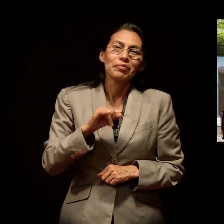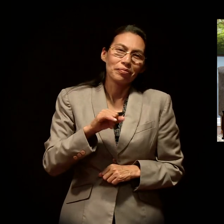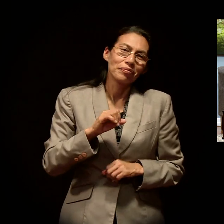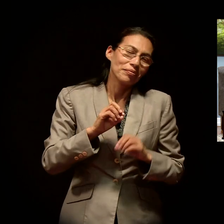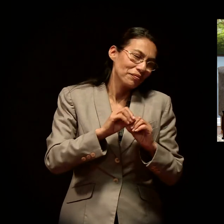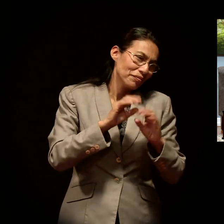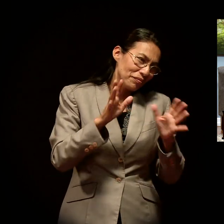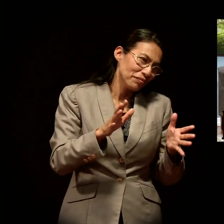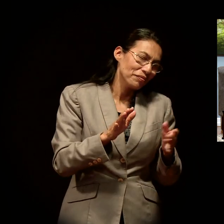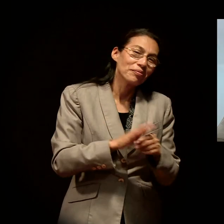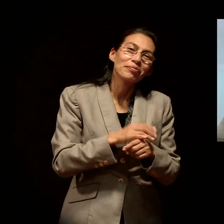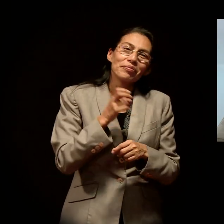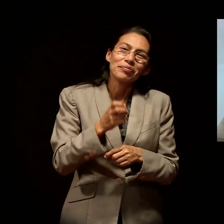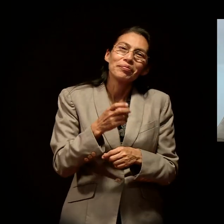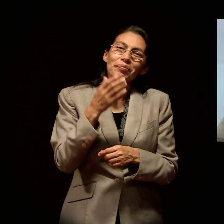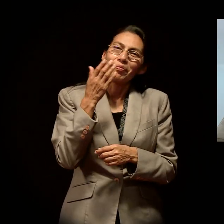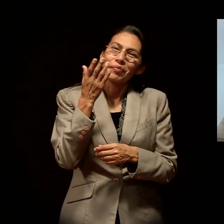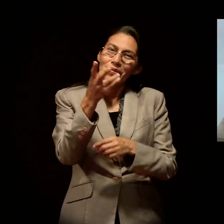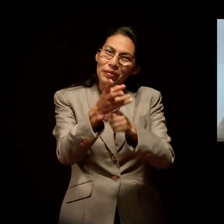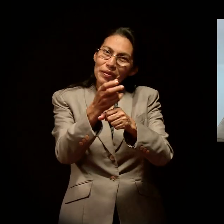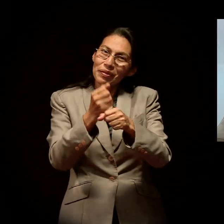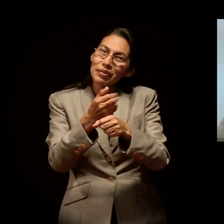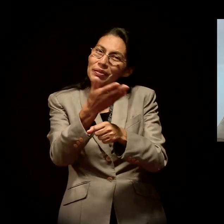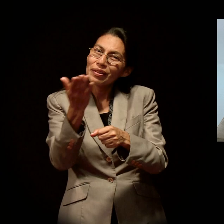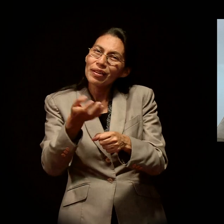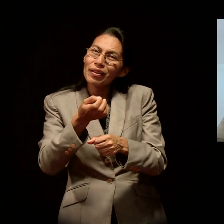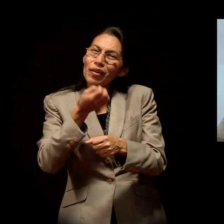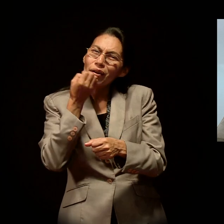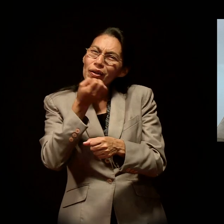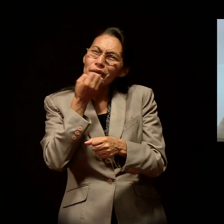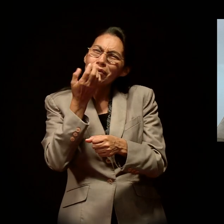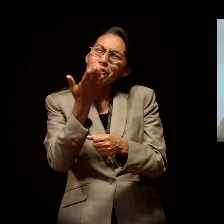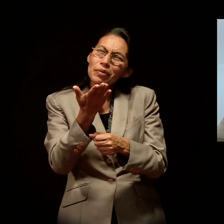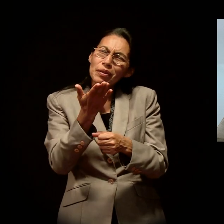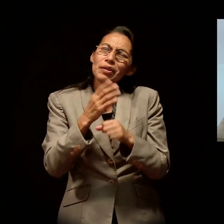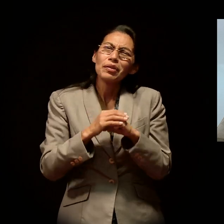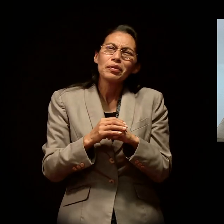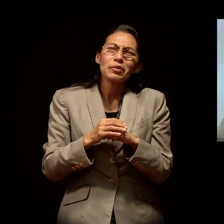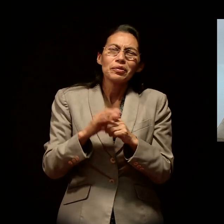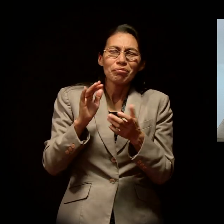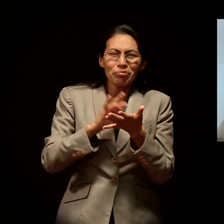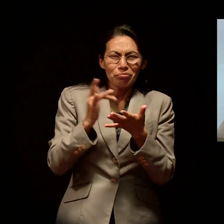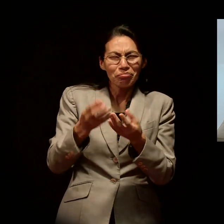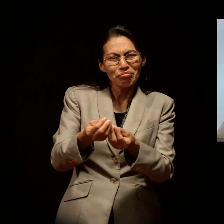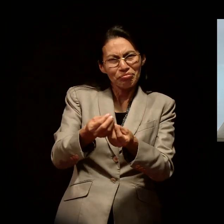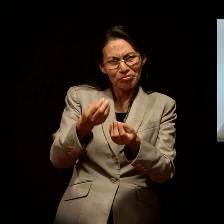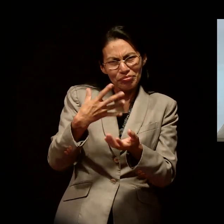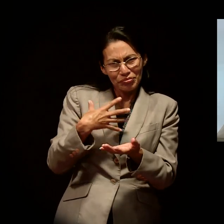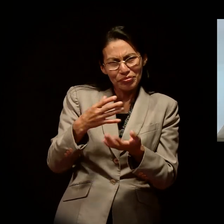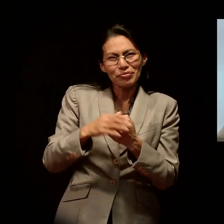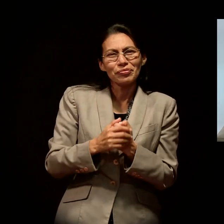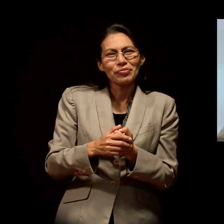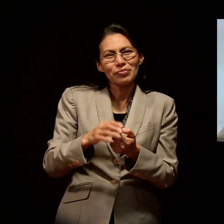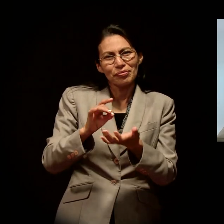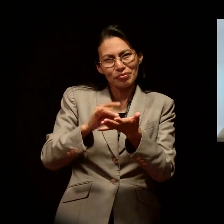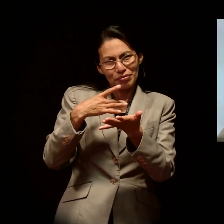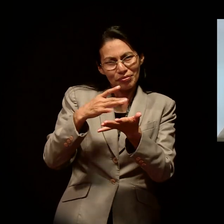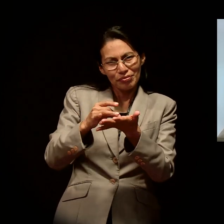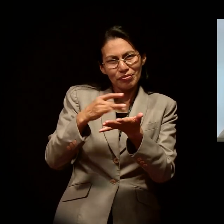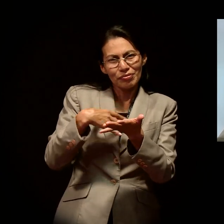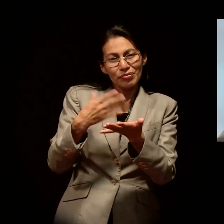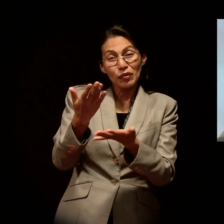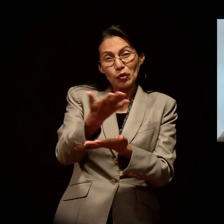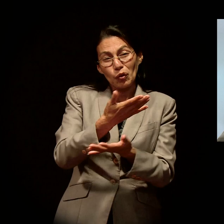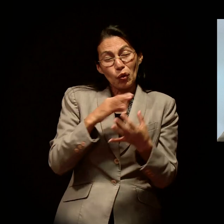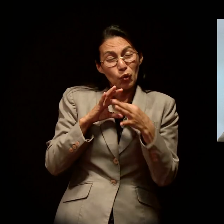Sí por eso invitamos a que puedan enviar sus pedidos de oración para que formemos una confraternidad